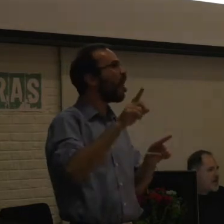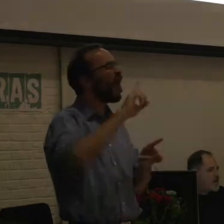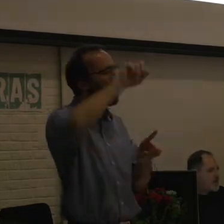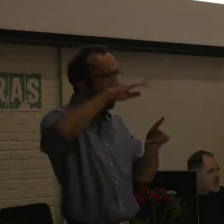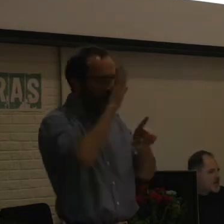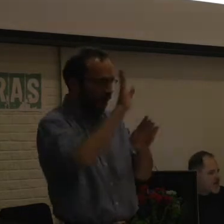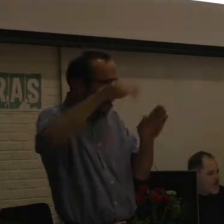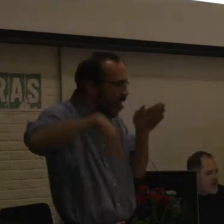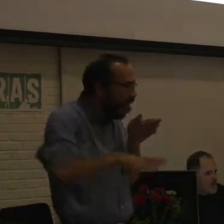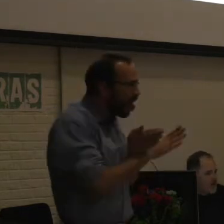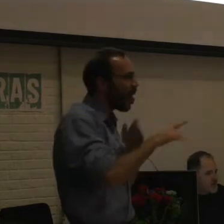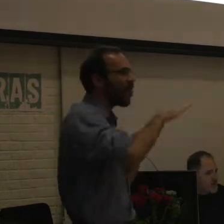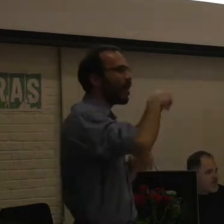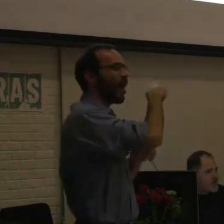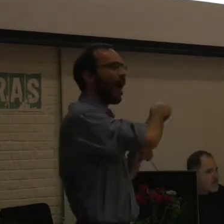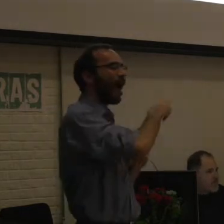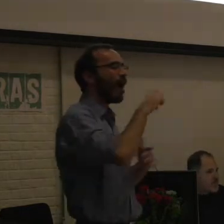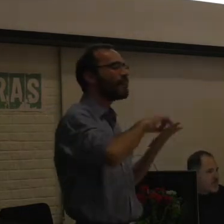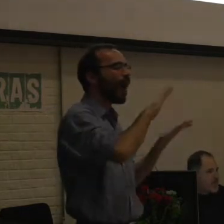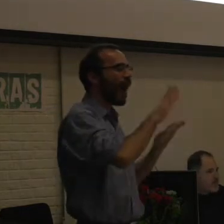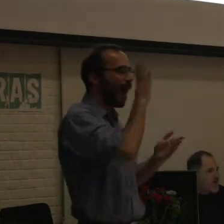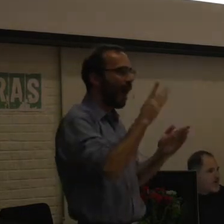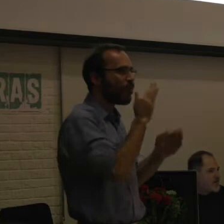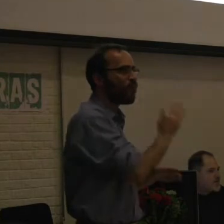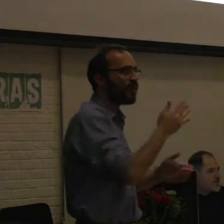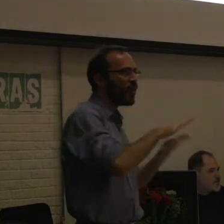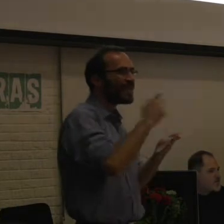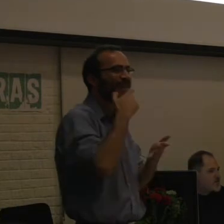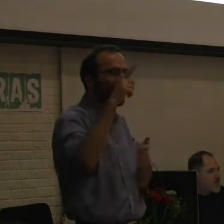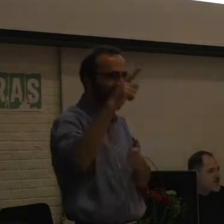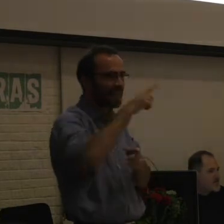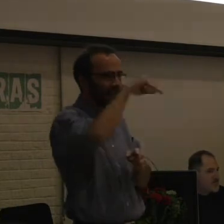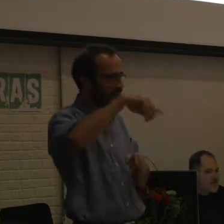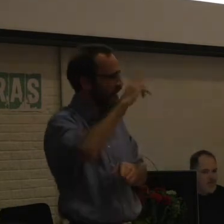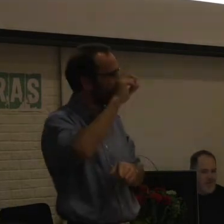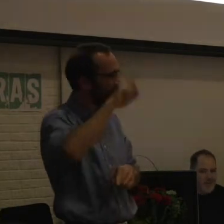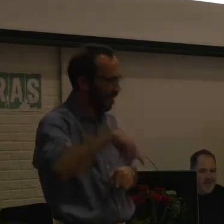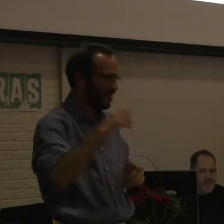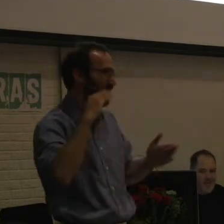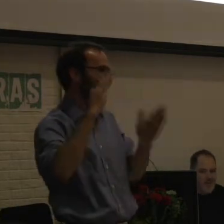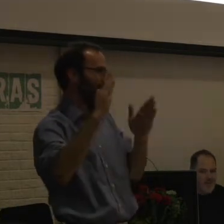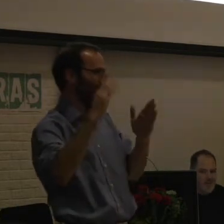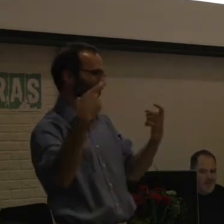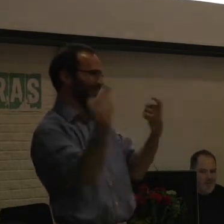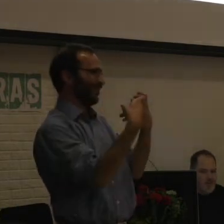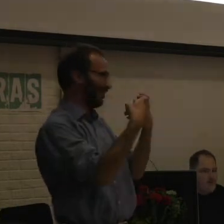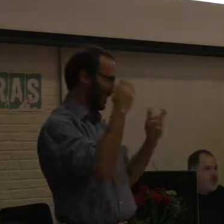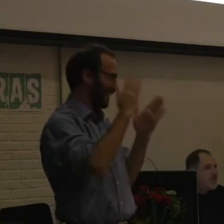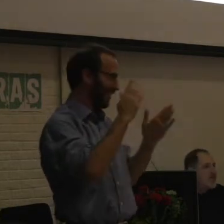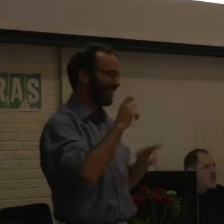en Madrid. Así que otro de los capítulos está dedicado a quiénes son esos personajes enterrados en este cementerio británico. Y cómo